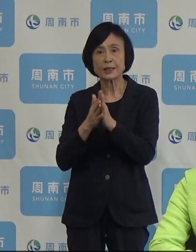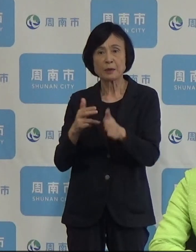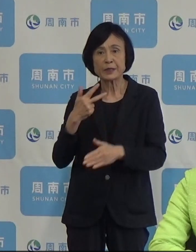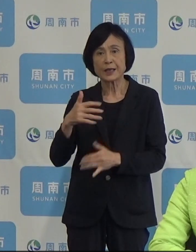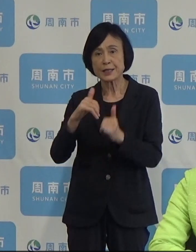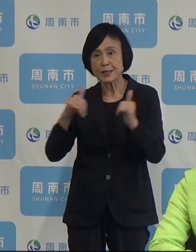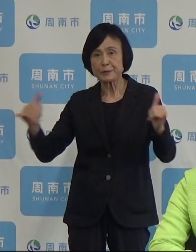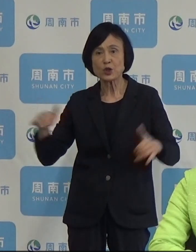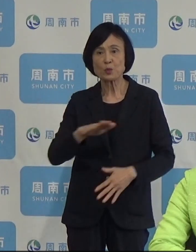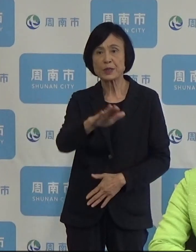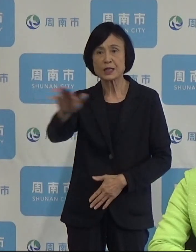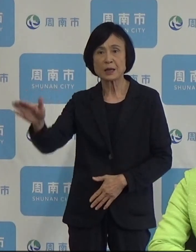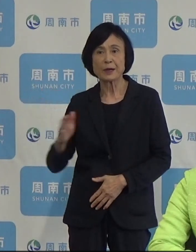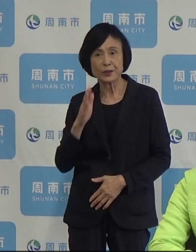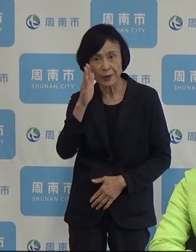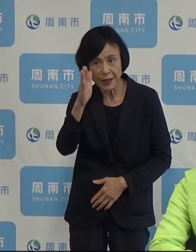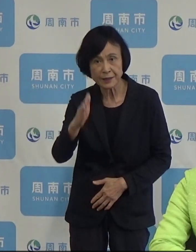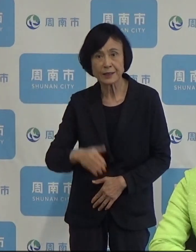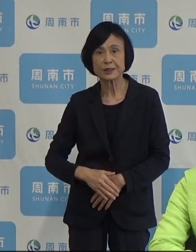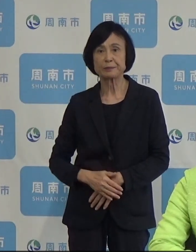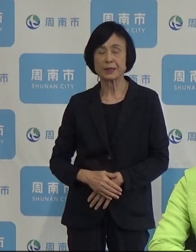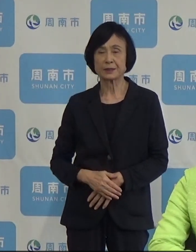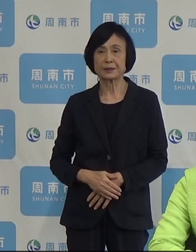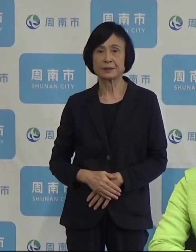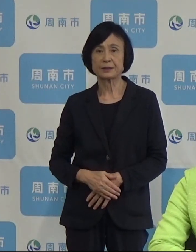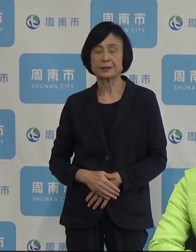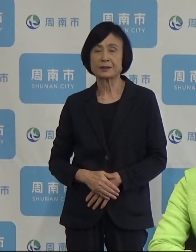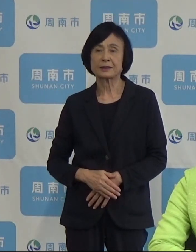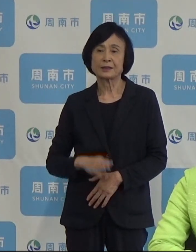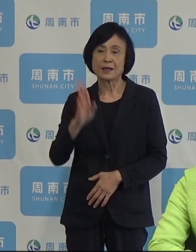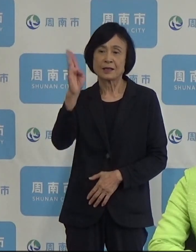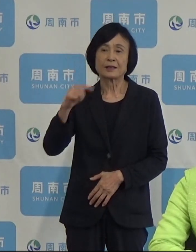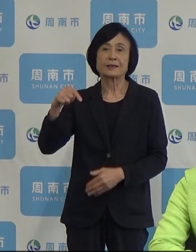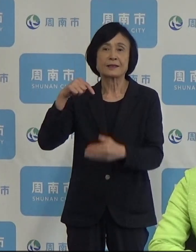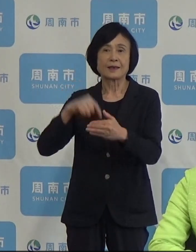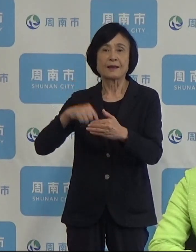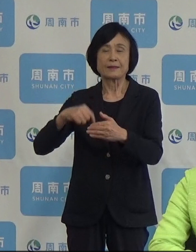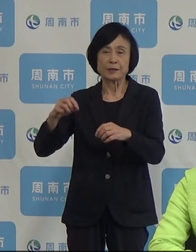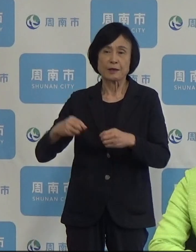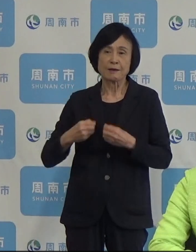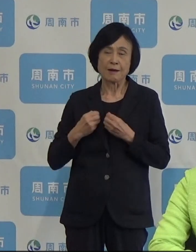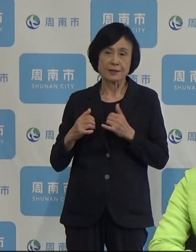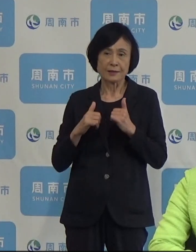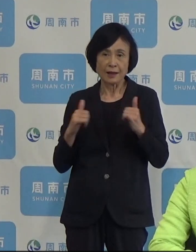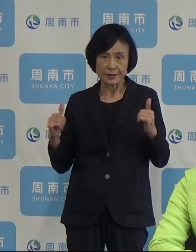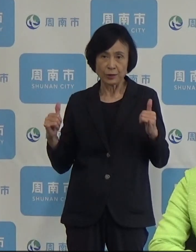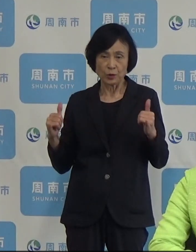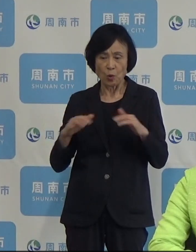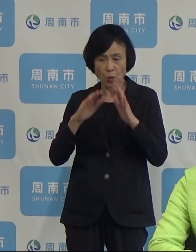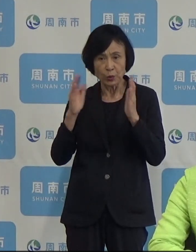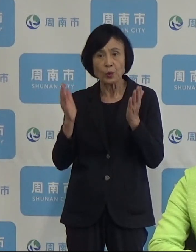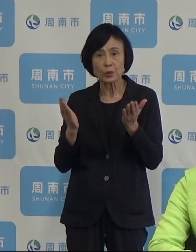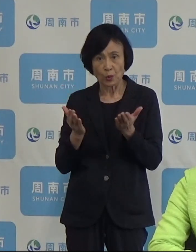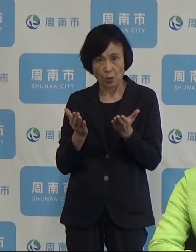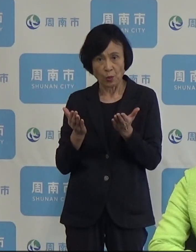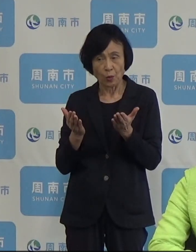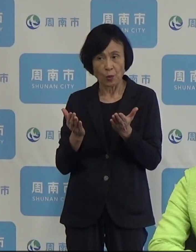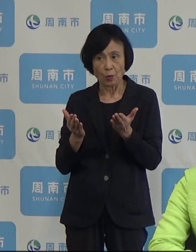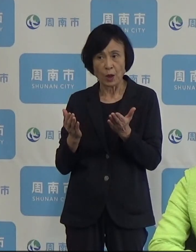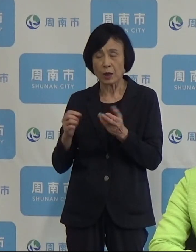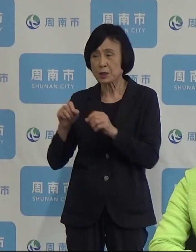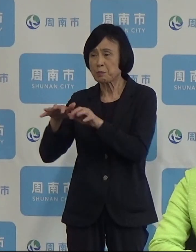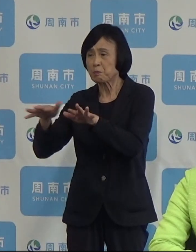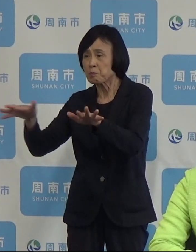様にお願いをいたします。県内で感染された方の多くが、感染